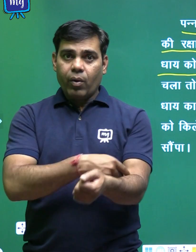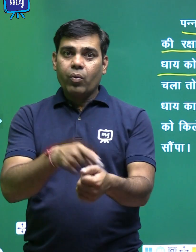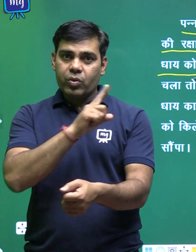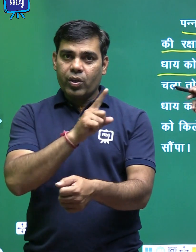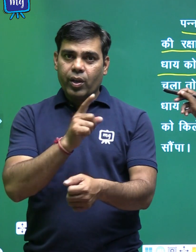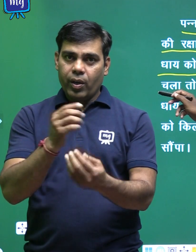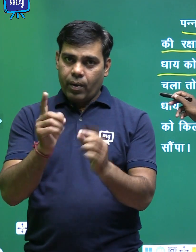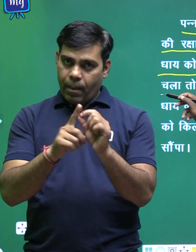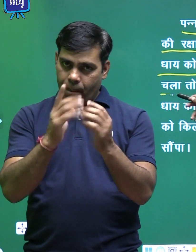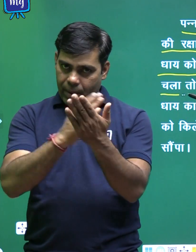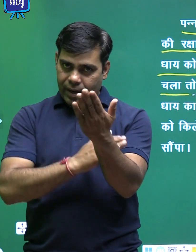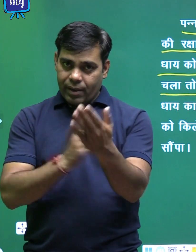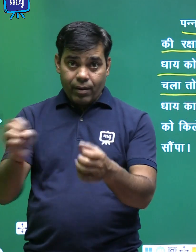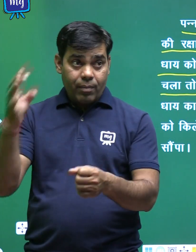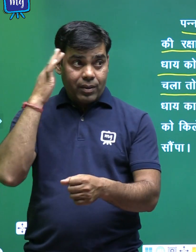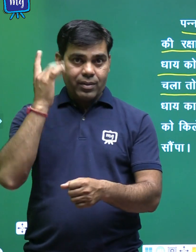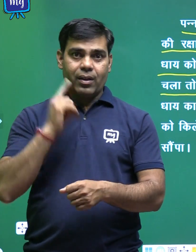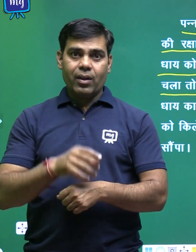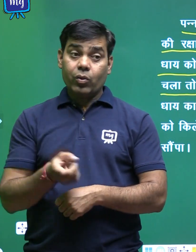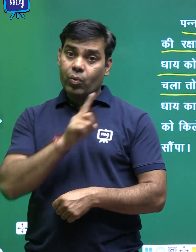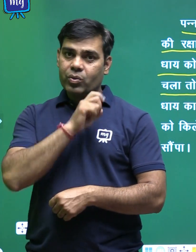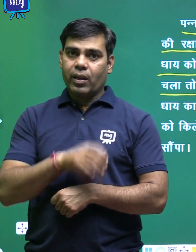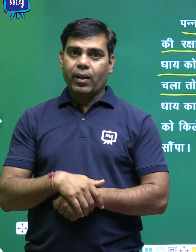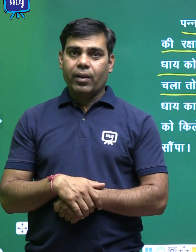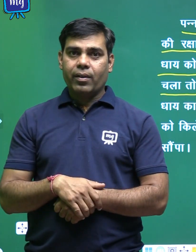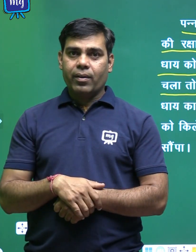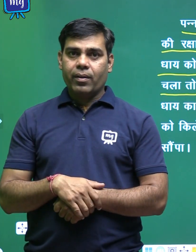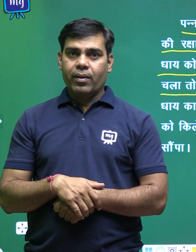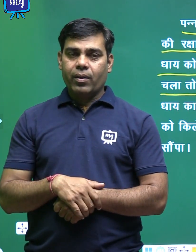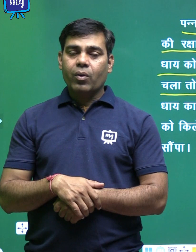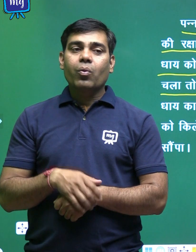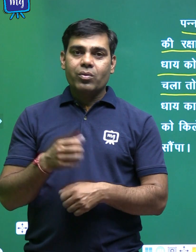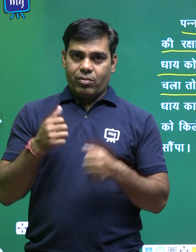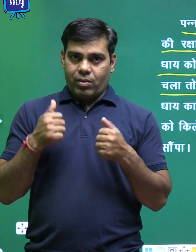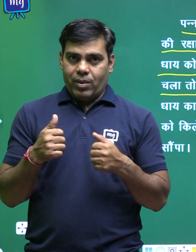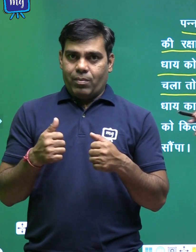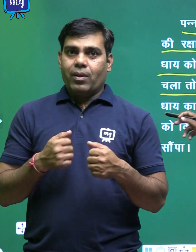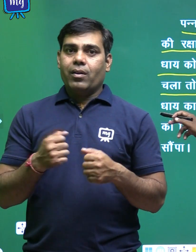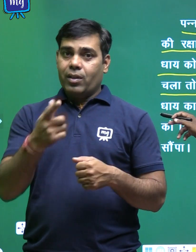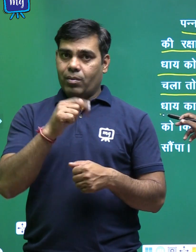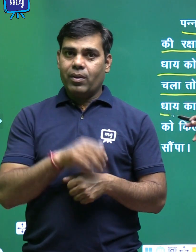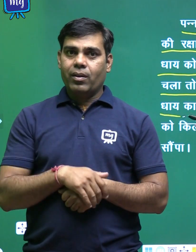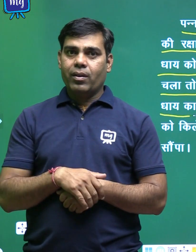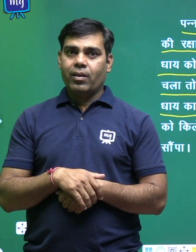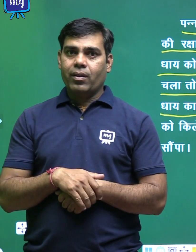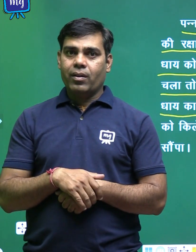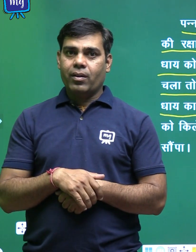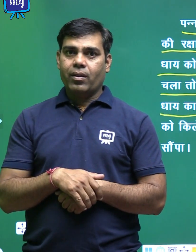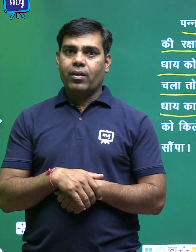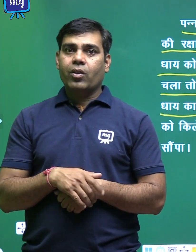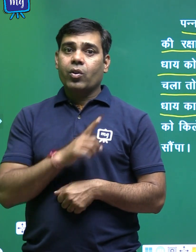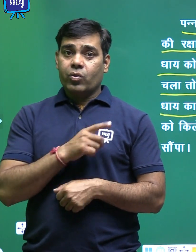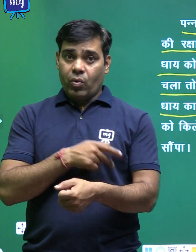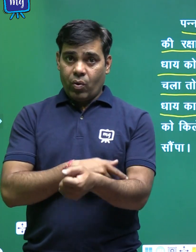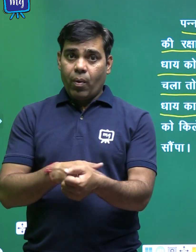का पता चला तो उसने कीरतबारी, जो पन्नाधाय का